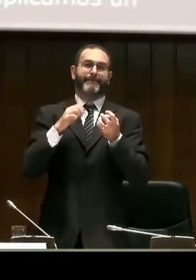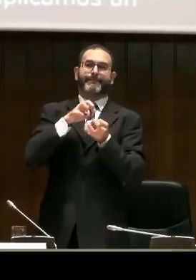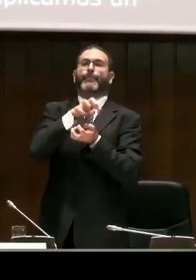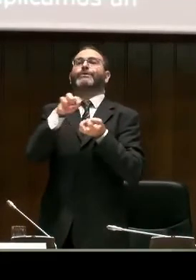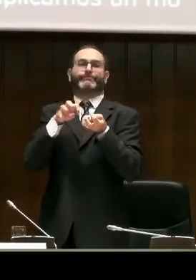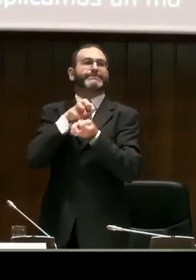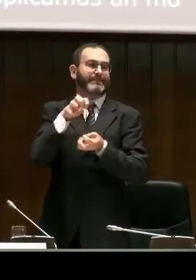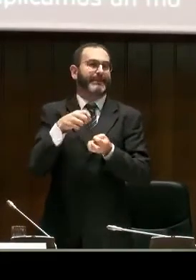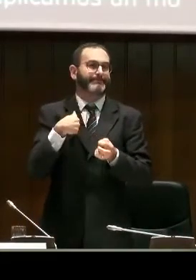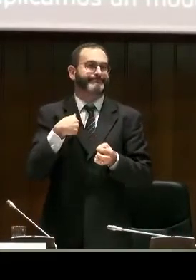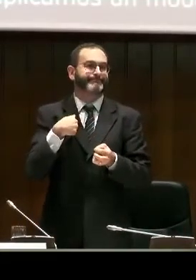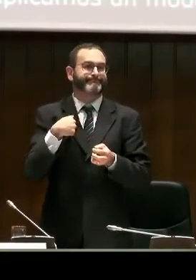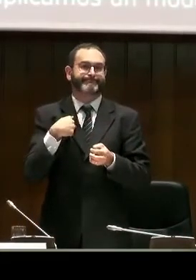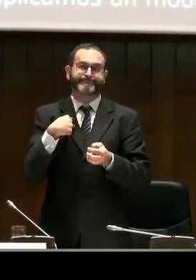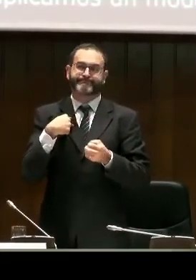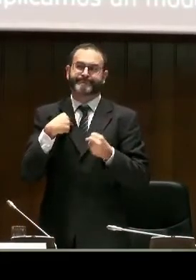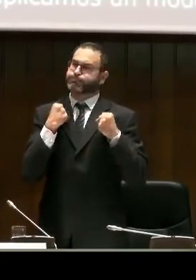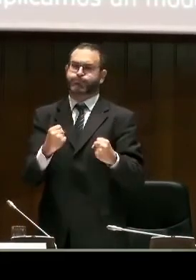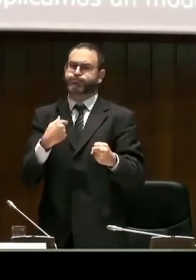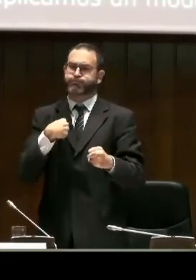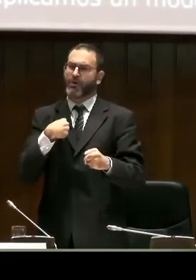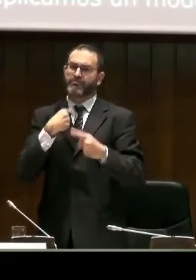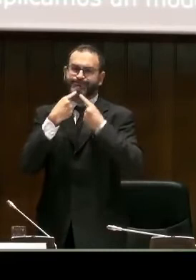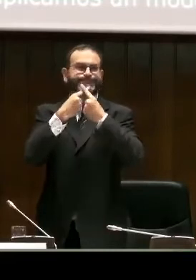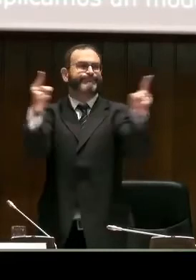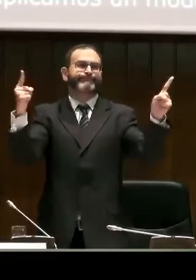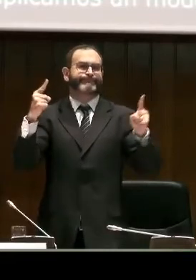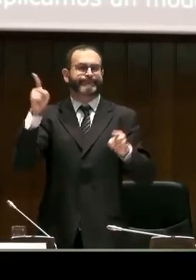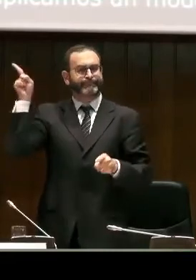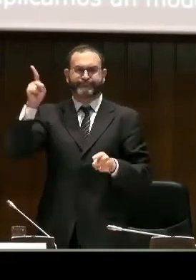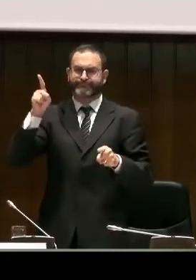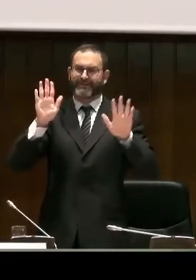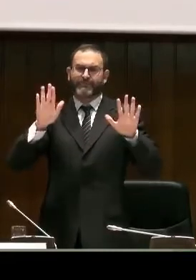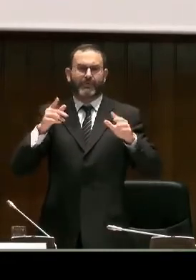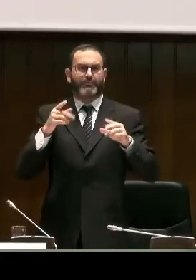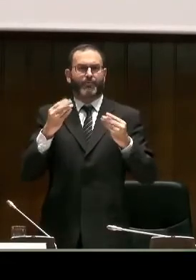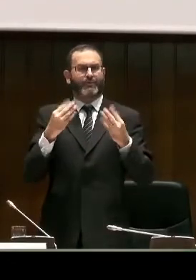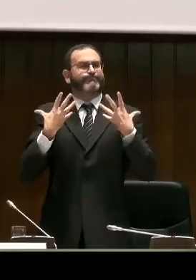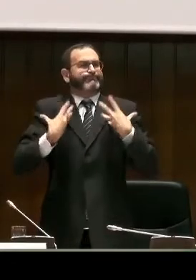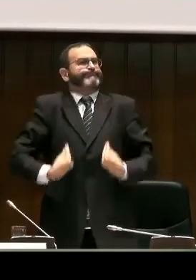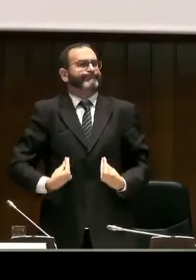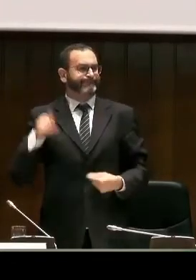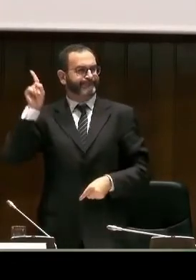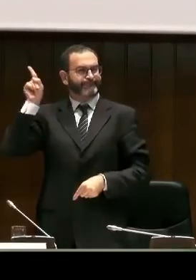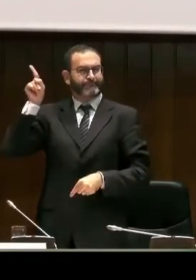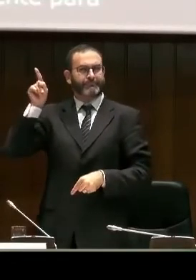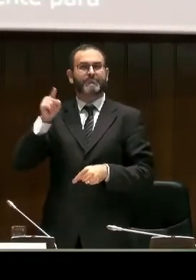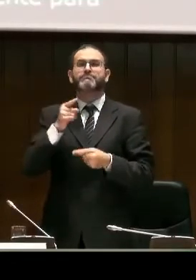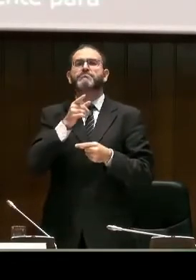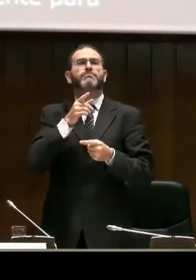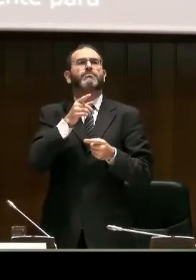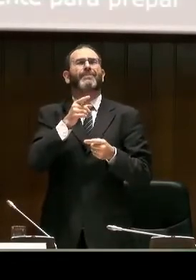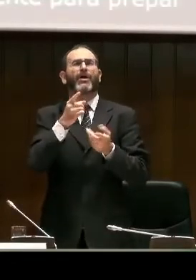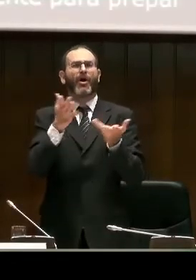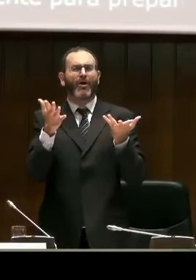ciudad. Este tema suscita cierta polémica y así lo quiero trasladar. Estamos